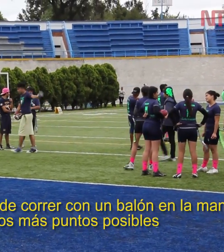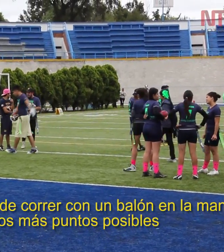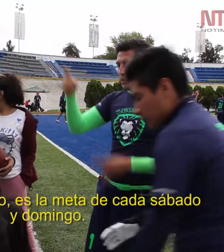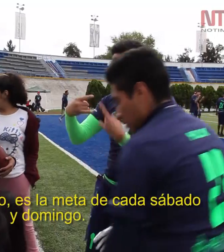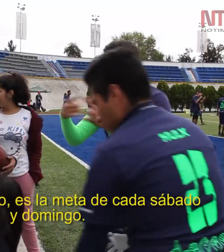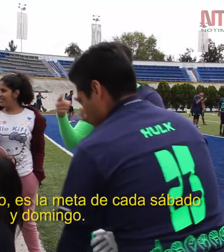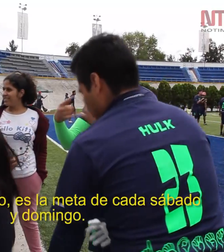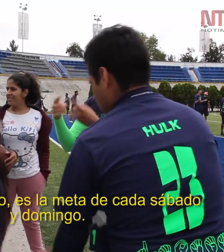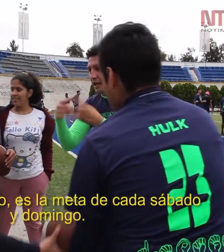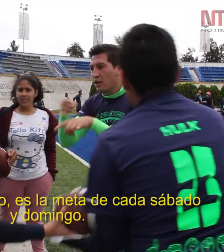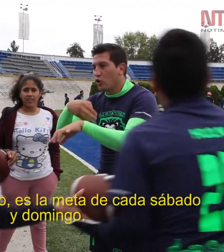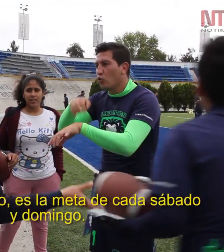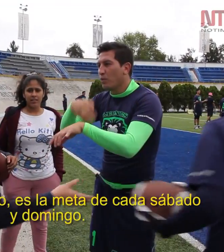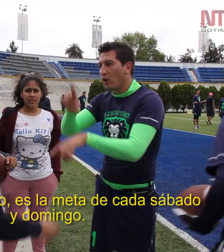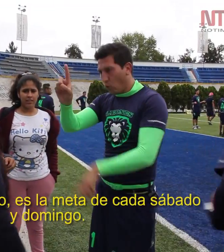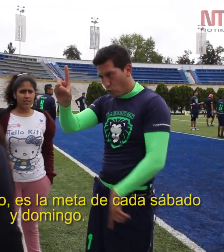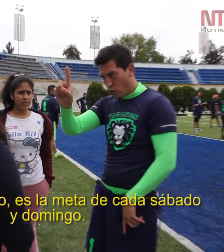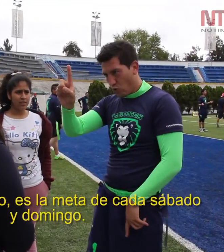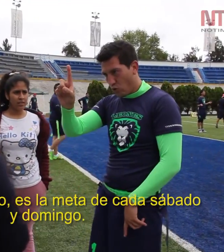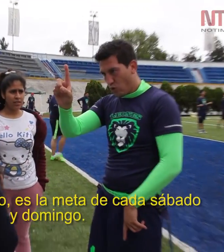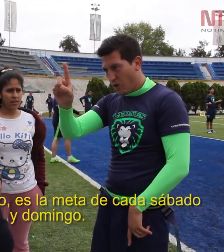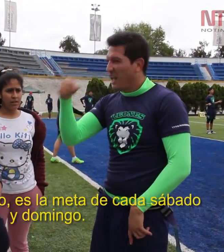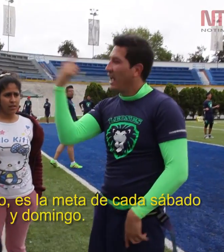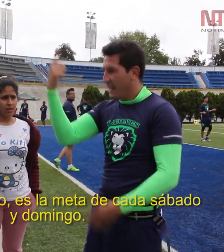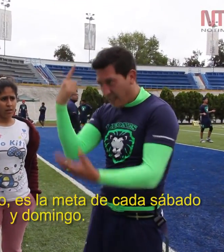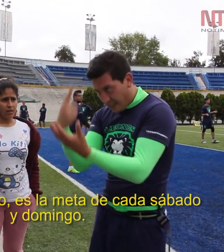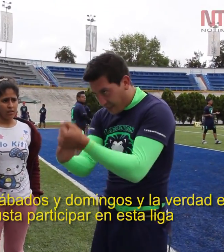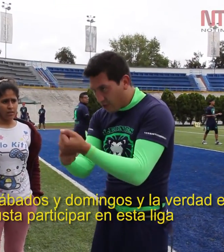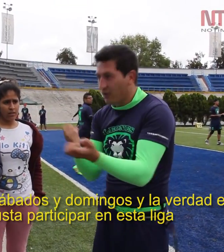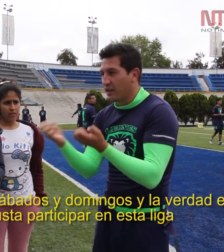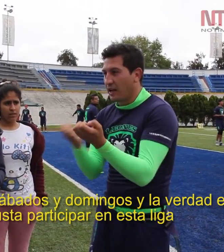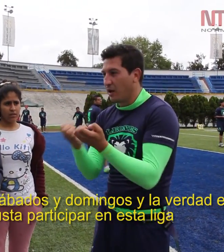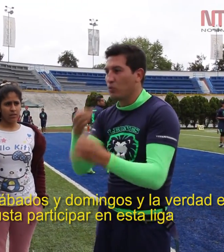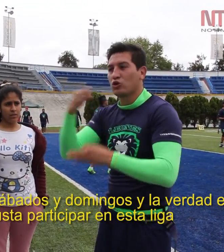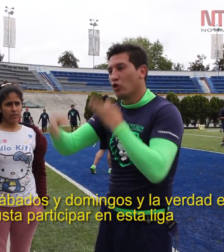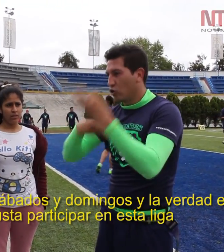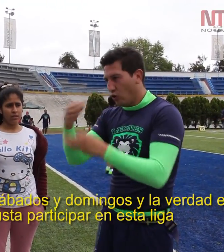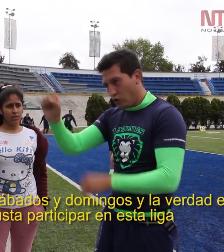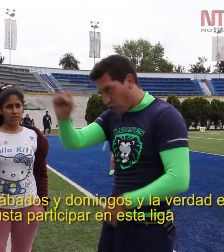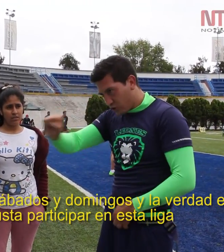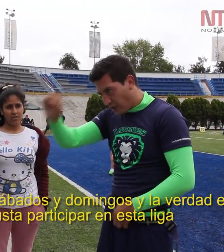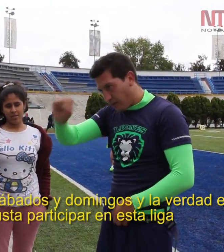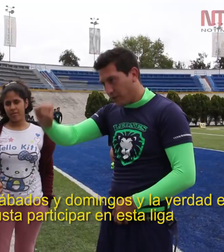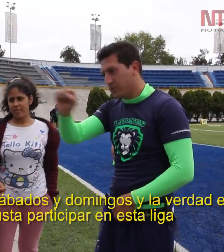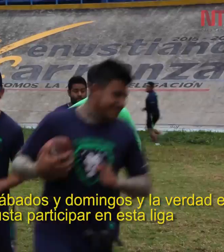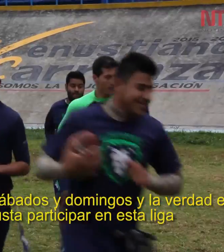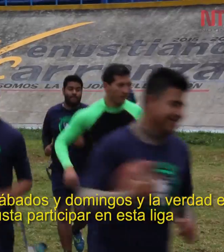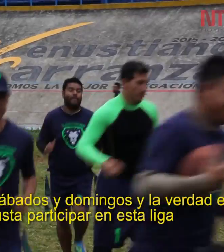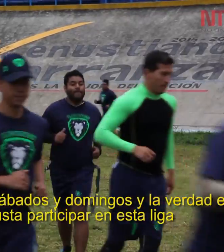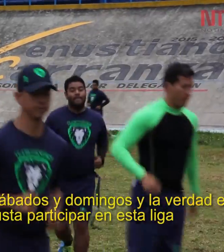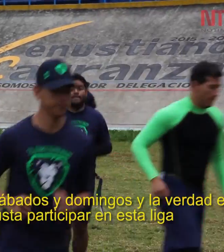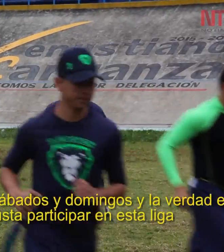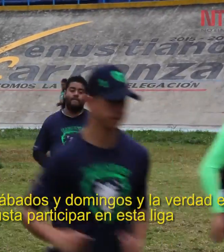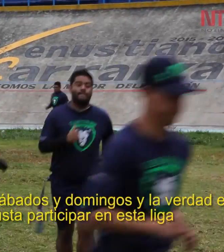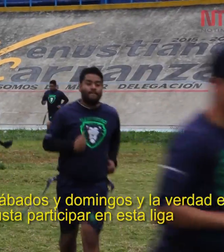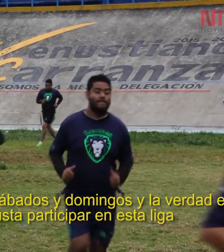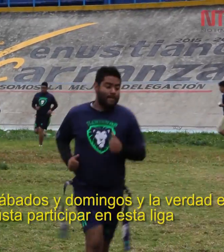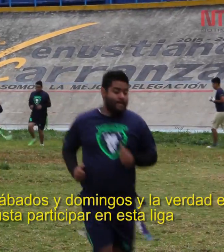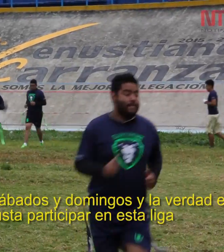sin ser tacleado, es la meta de cada sábado y domingo. Yo entreno sábados y domingos y la verdad es que me gusta participar en esta